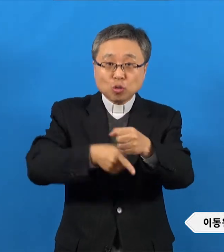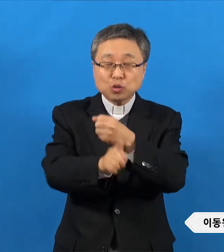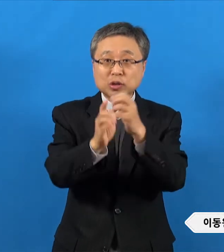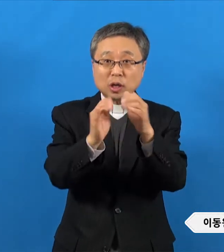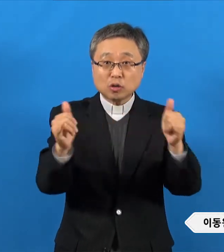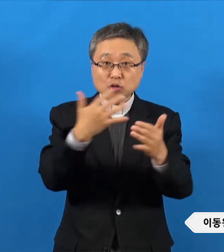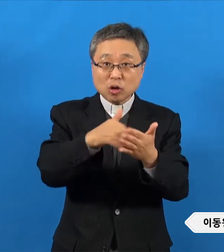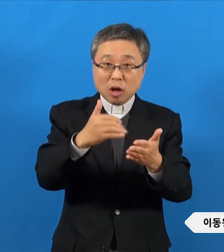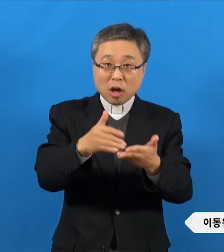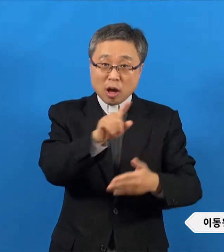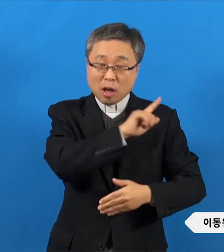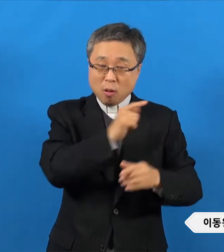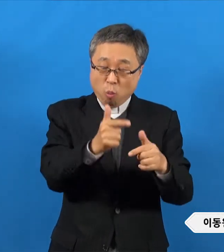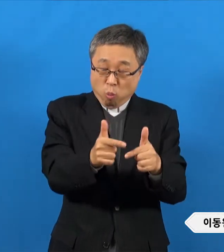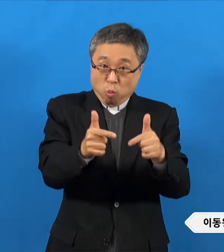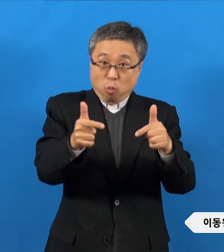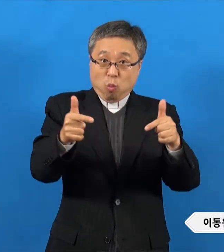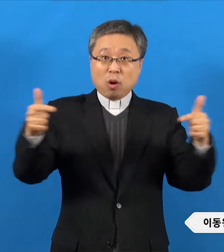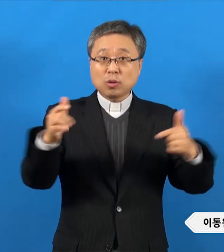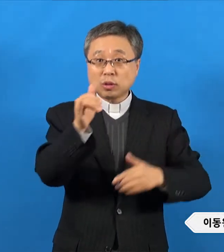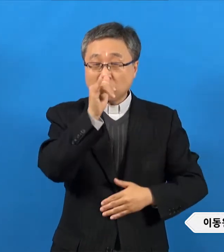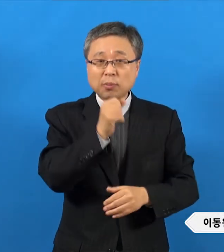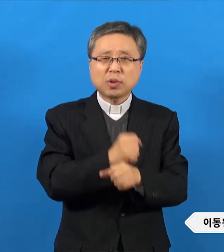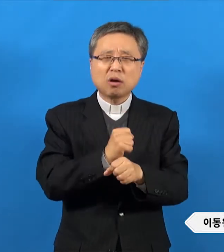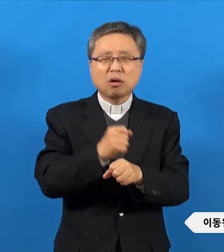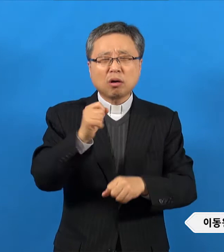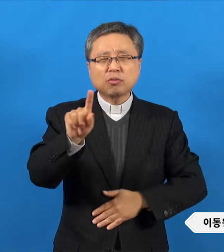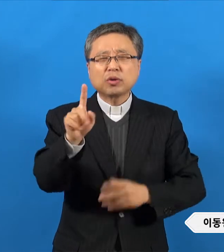많이 증가하고 있다고 합니다. 어쩌면